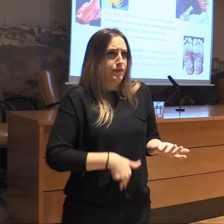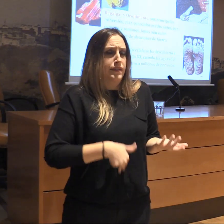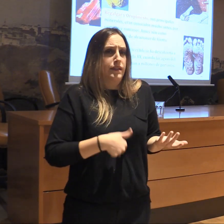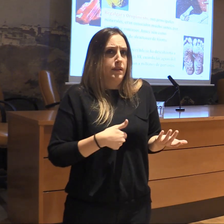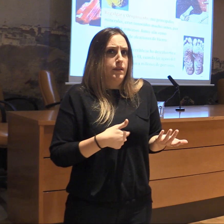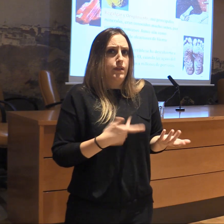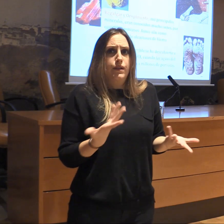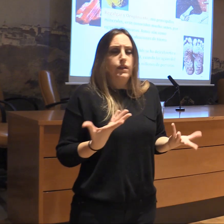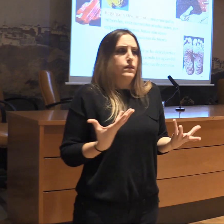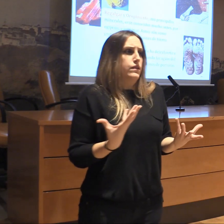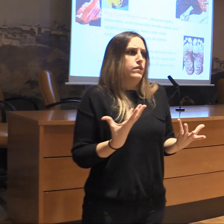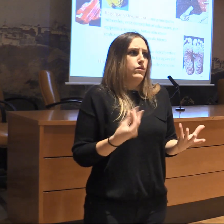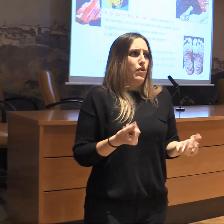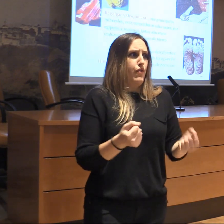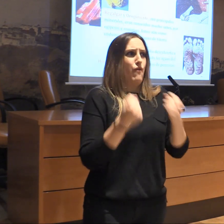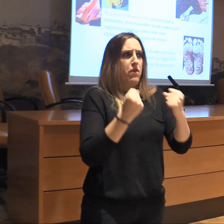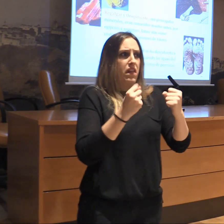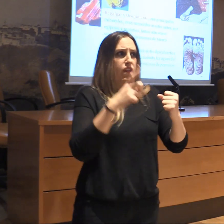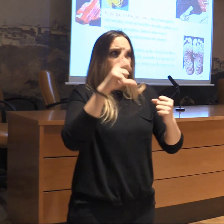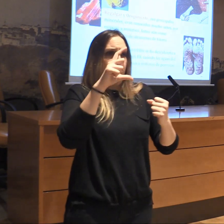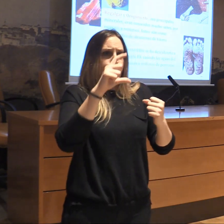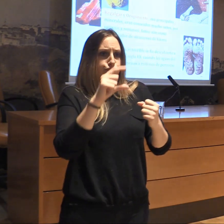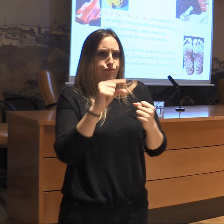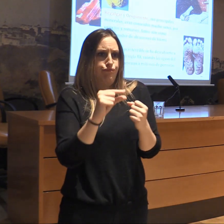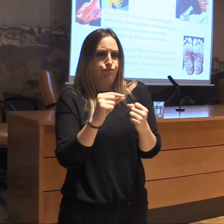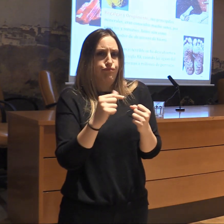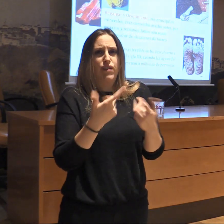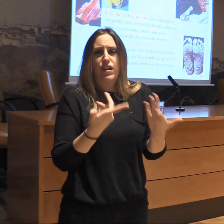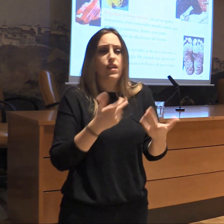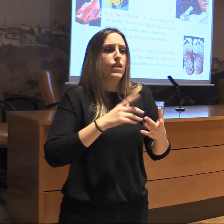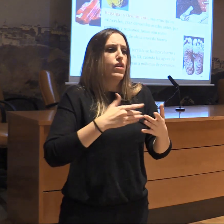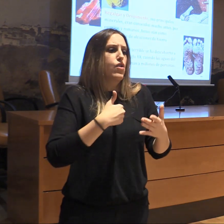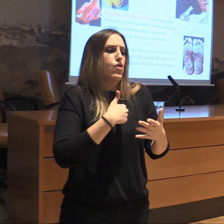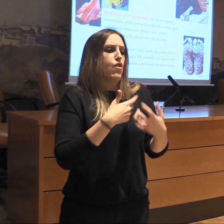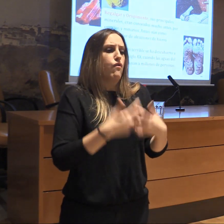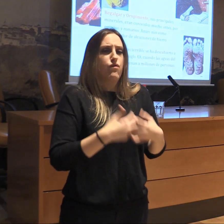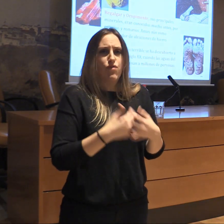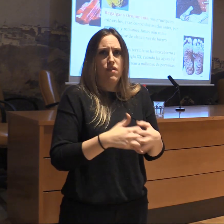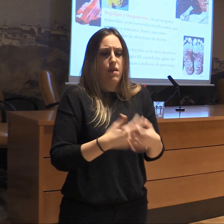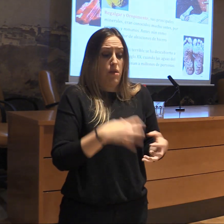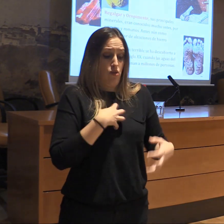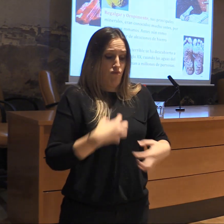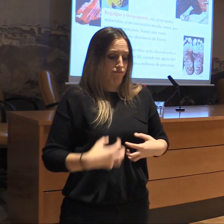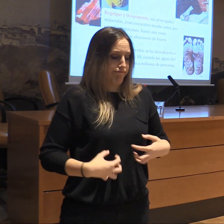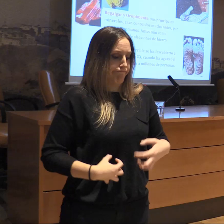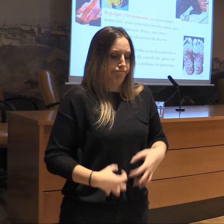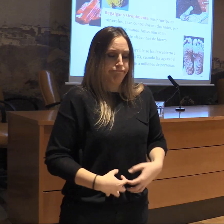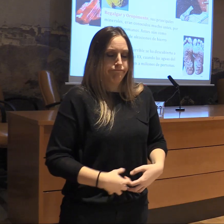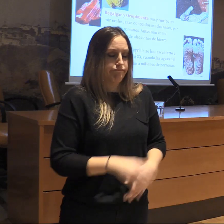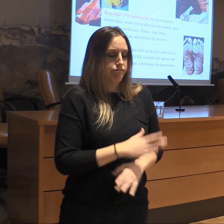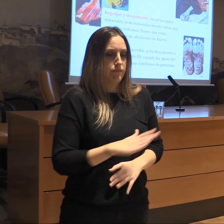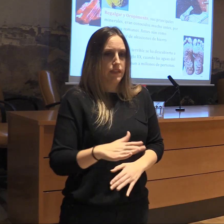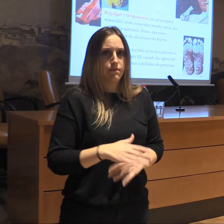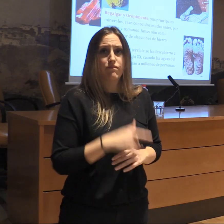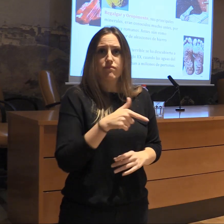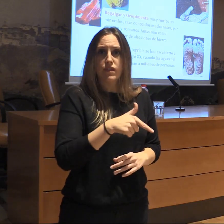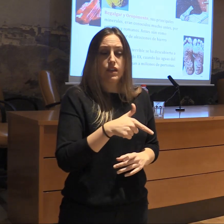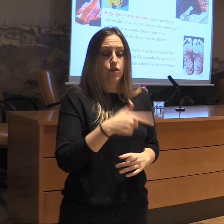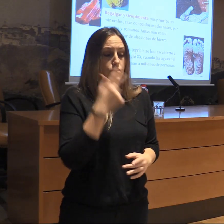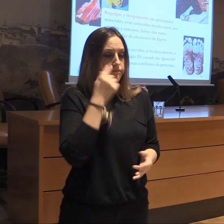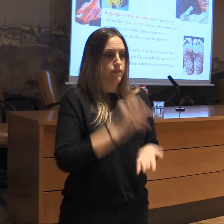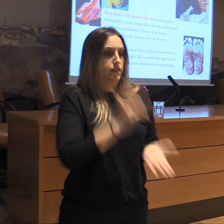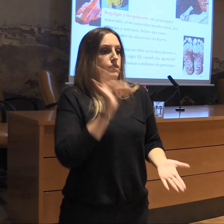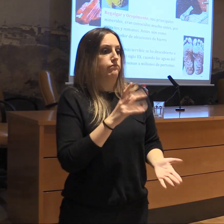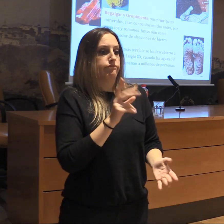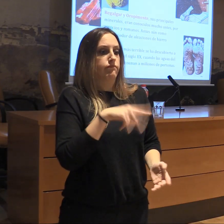con mucha menos fuerza y bueno, con un mal funcionamiento de muchos órganos. esto no es instantáneo y hay